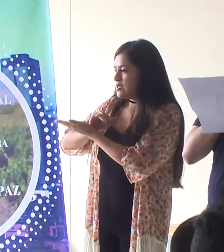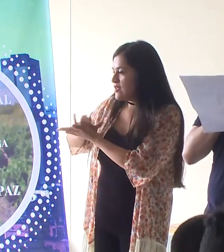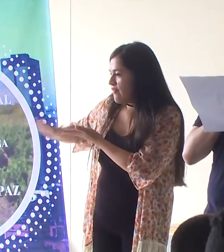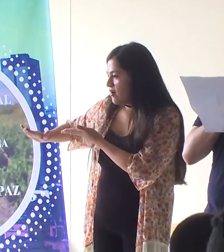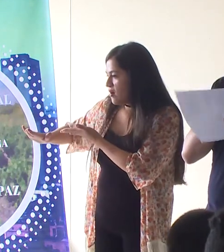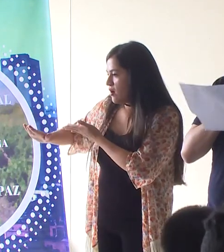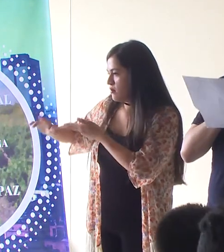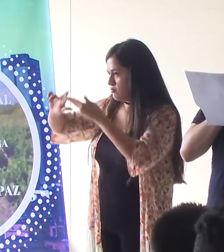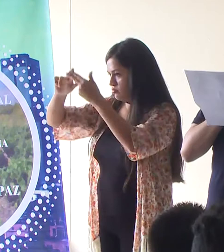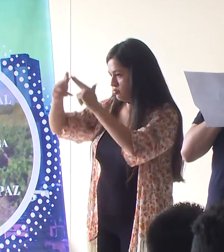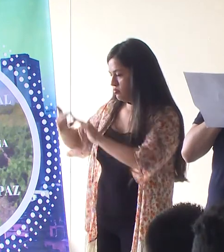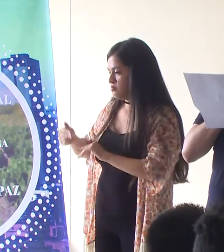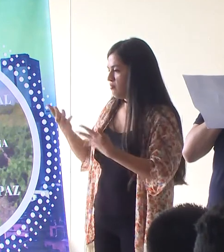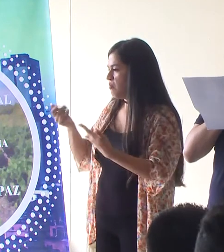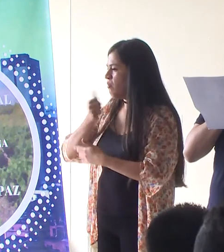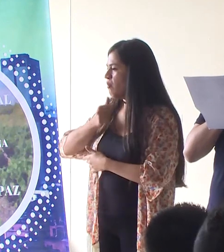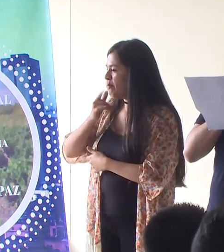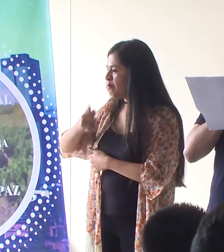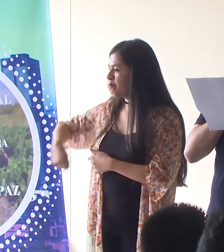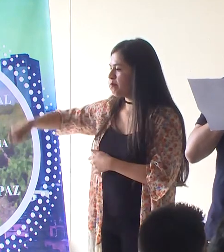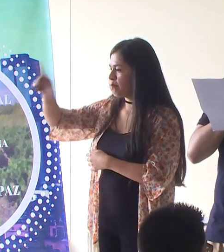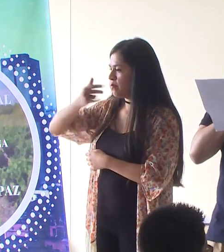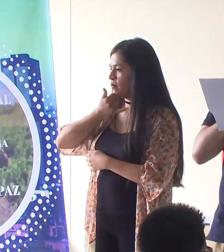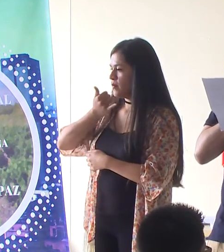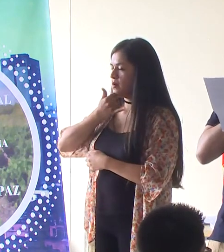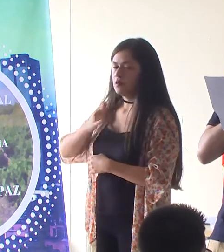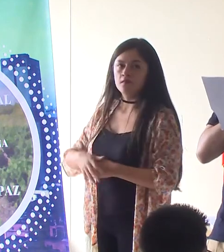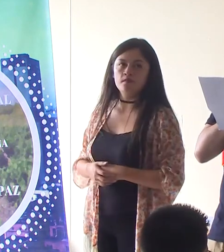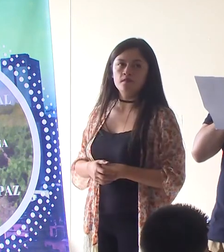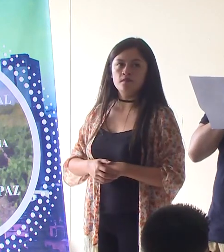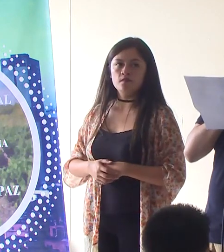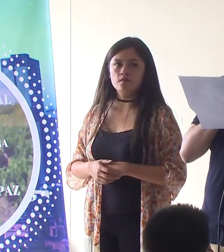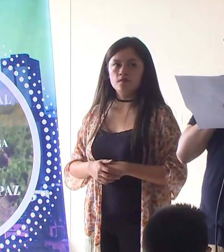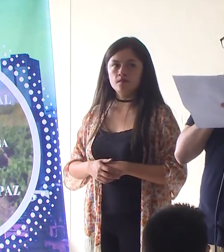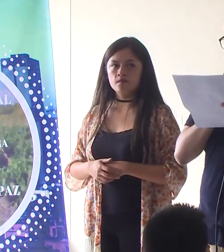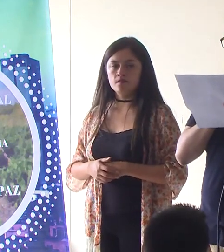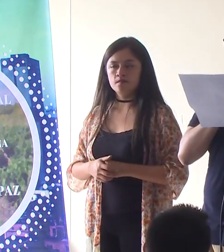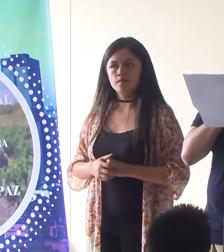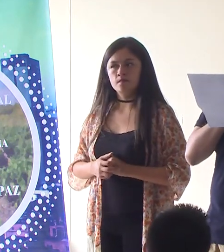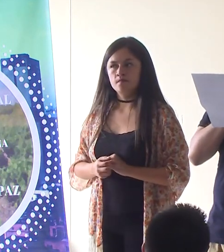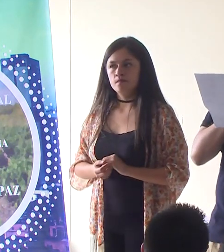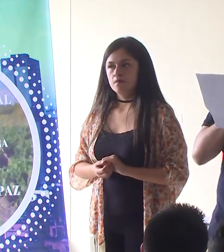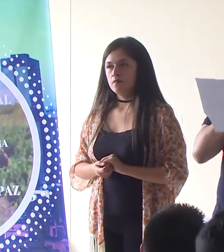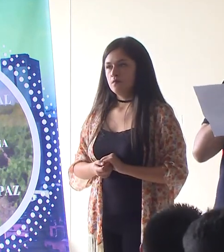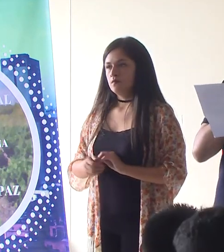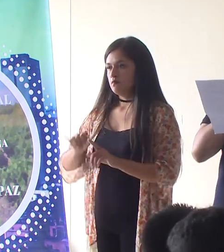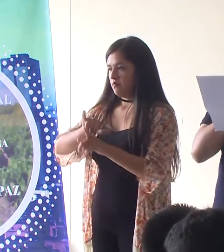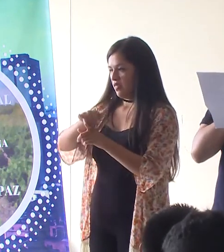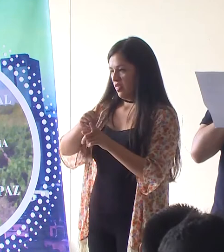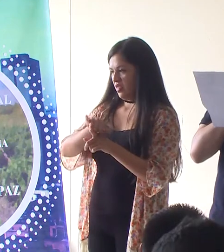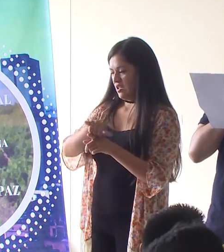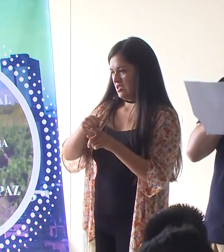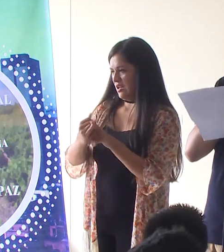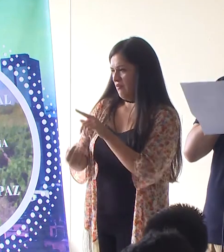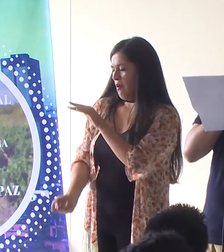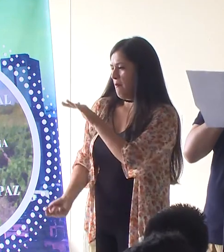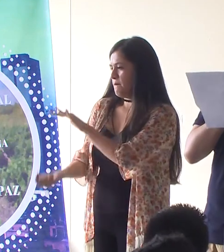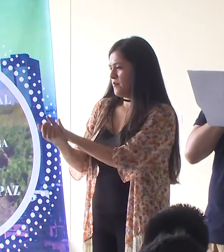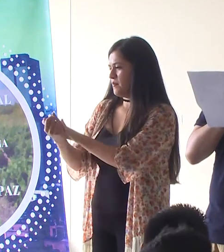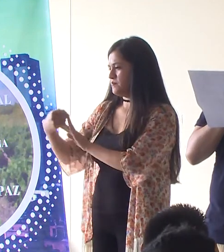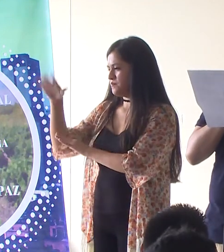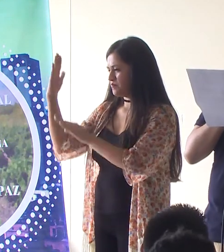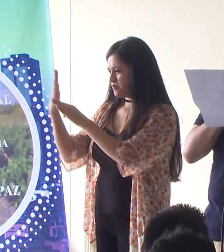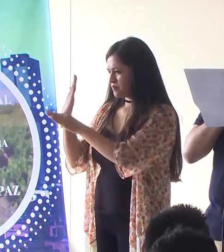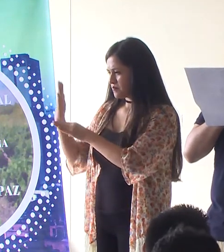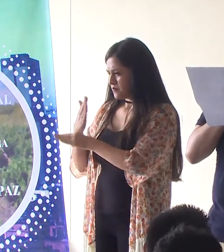lacustre esta mezcla entre el desequilibrio y la sobreexplotación se hace palpable en la muerte del río bogotá en sus tres